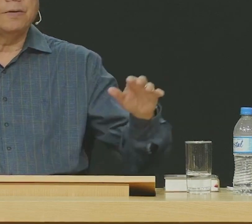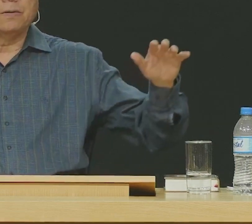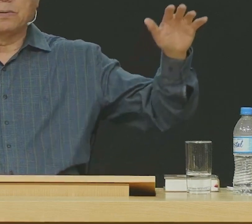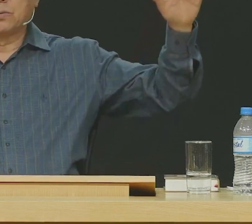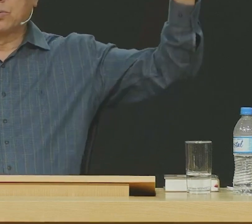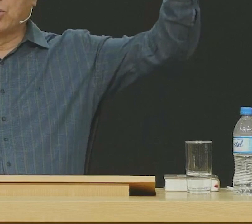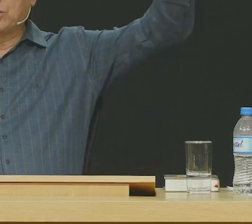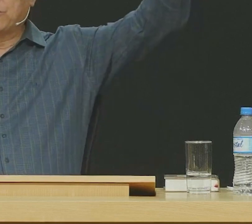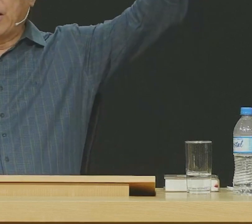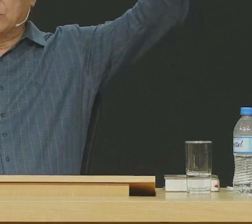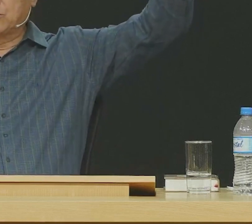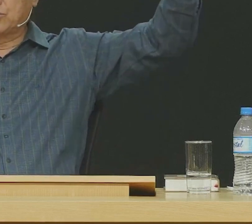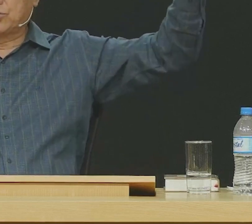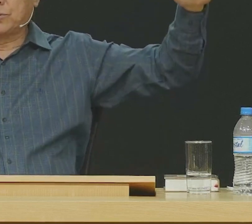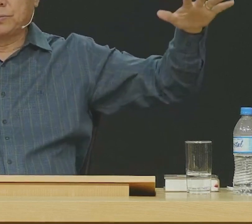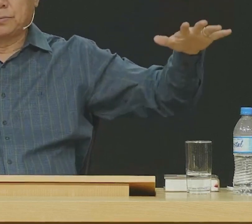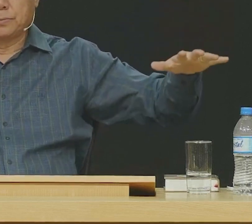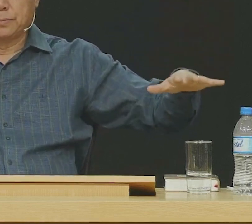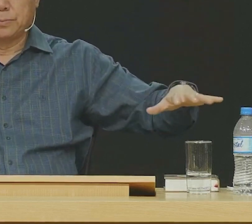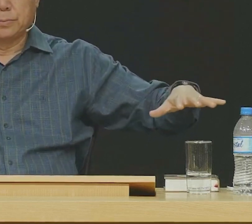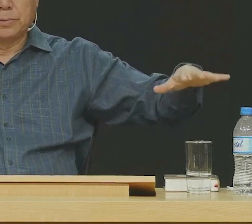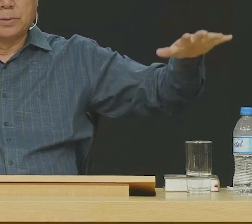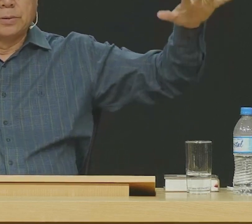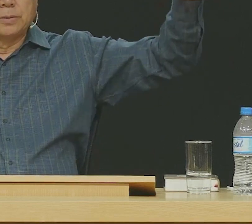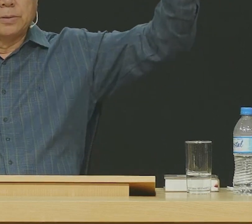Você tem dois vasos,